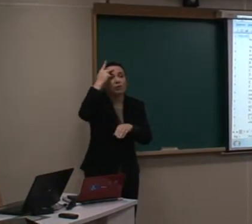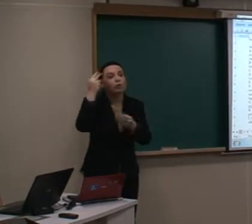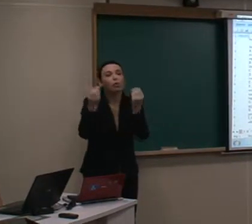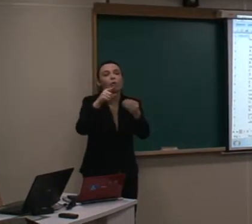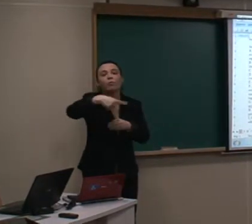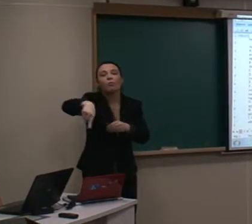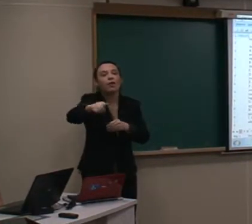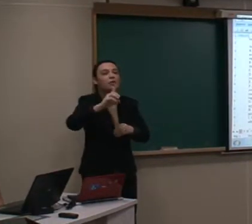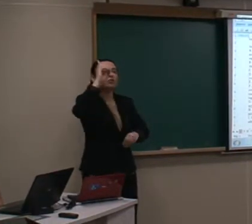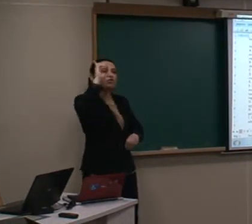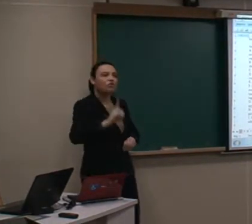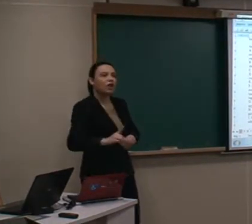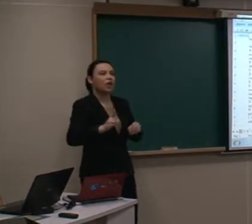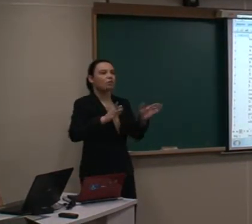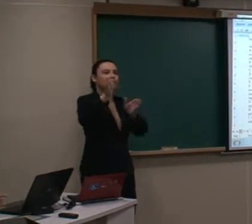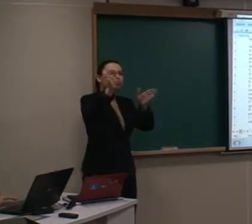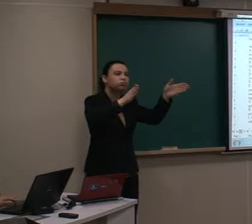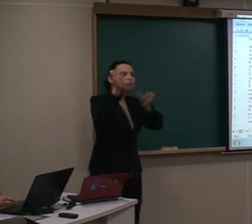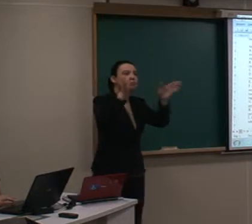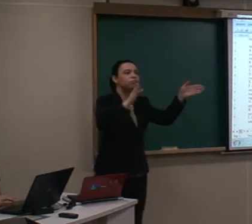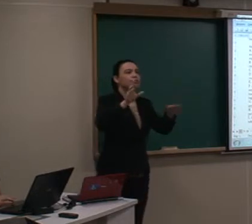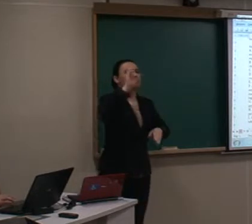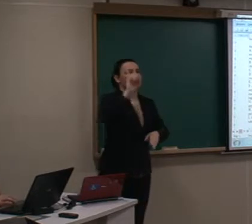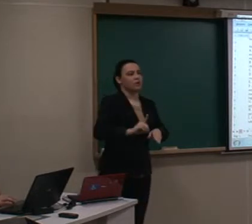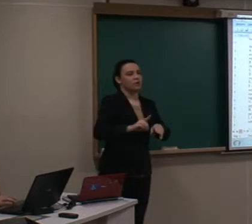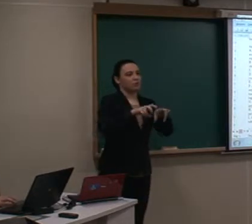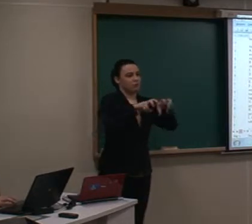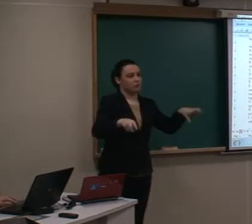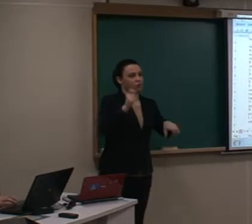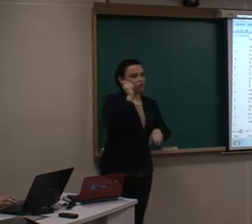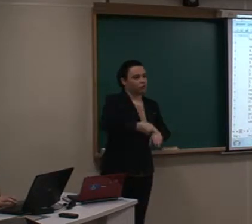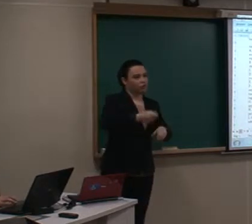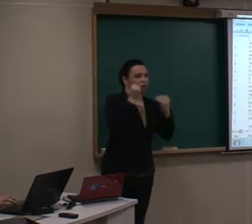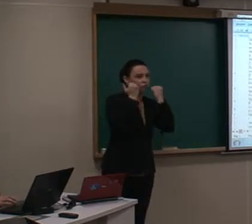esferas administrativas e judiciais.